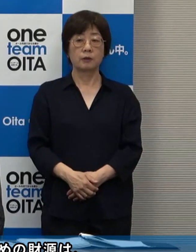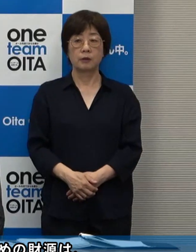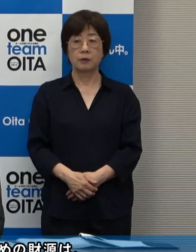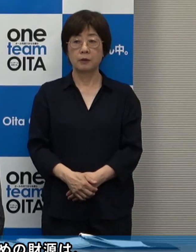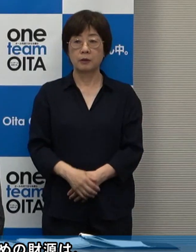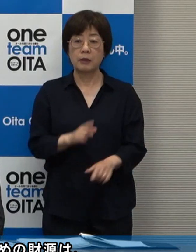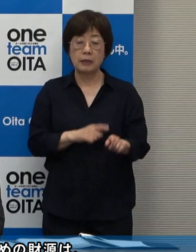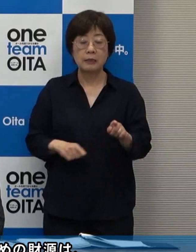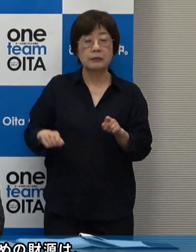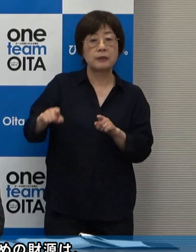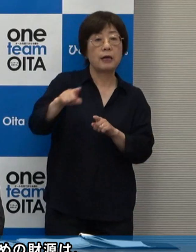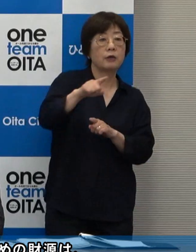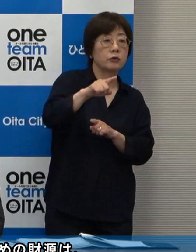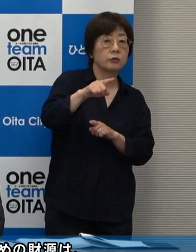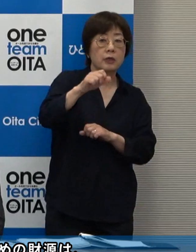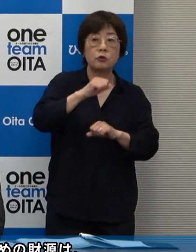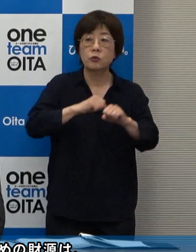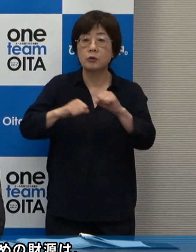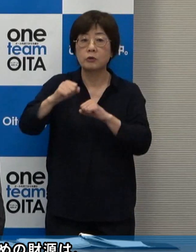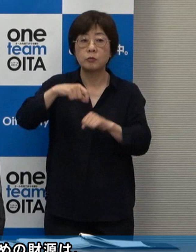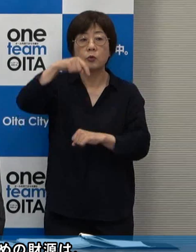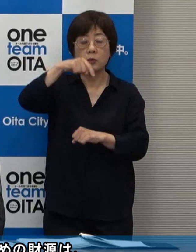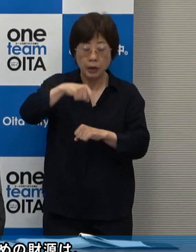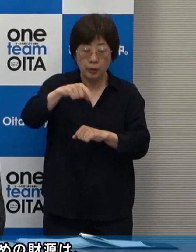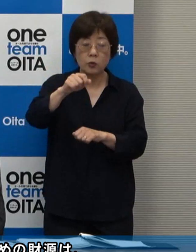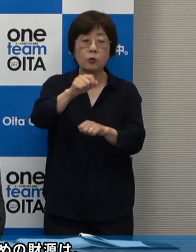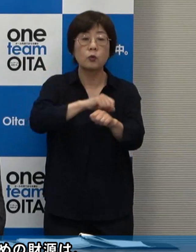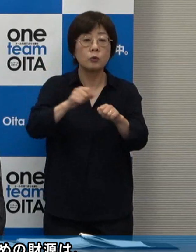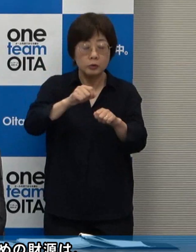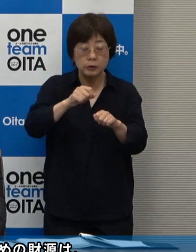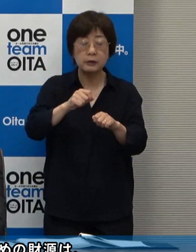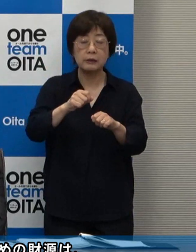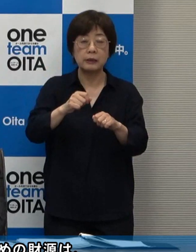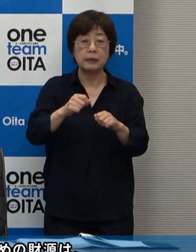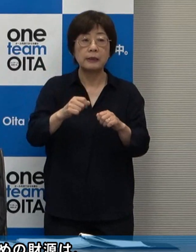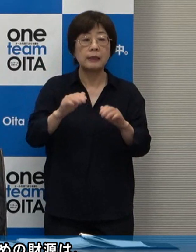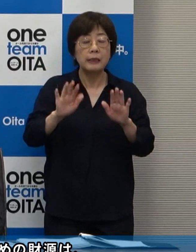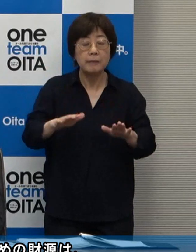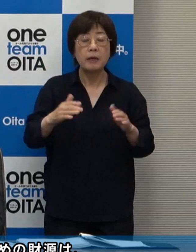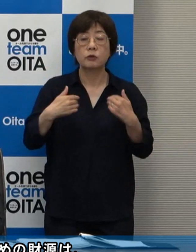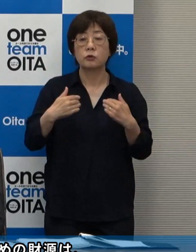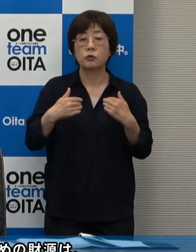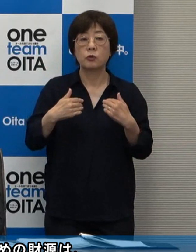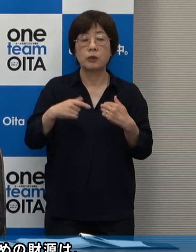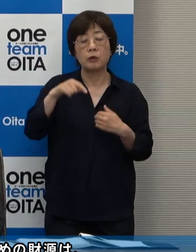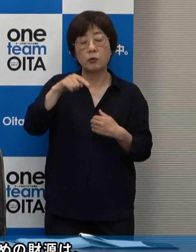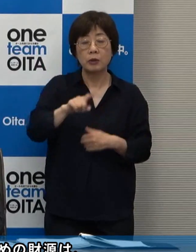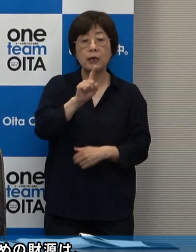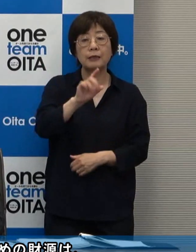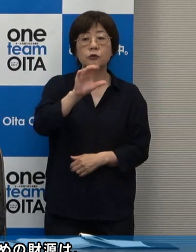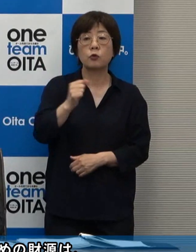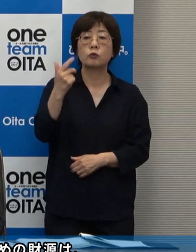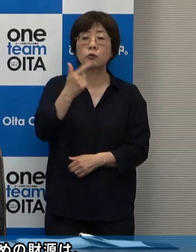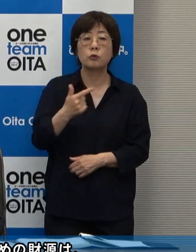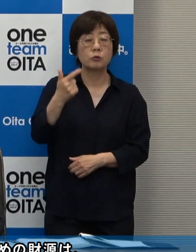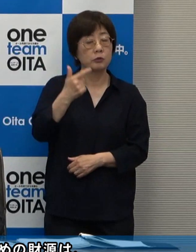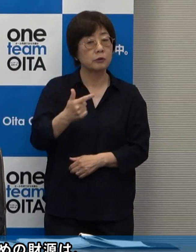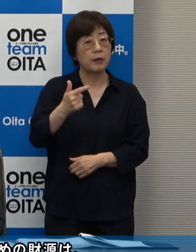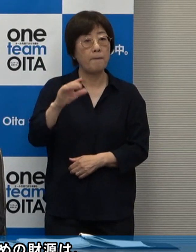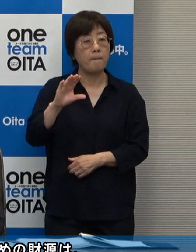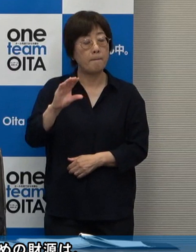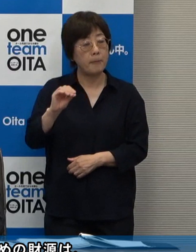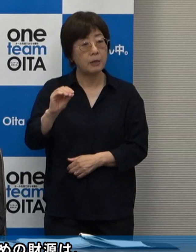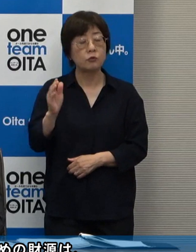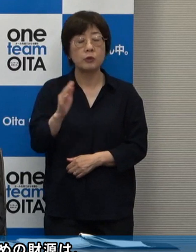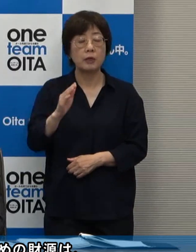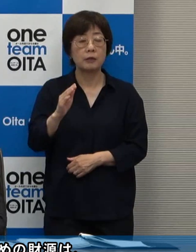最優先に取り組むべき課題の中の最優先ですから、今年度はまあ1億6000万